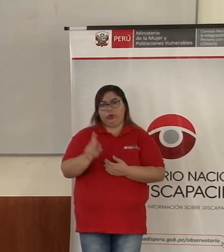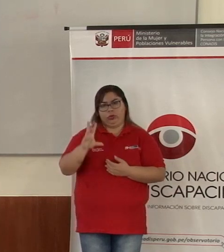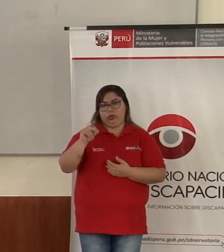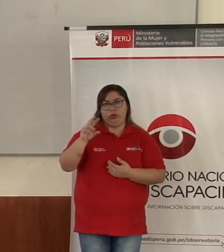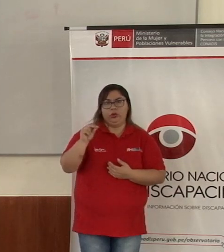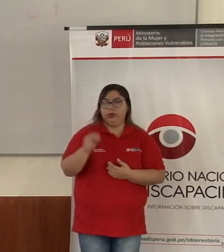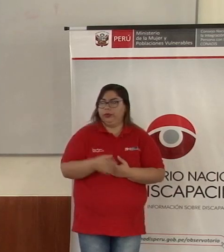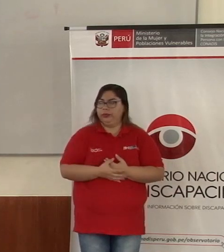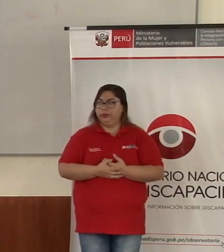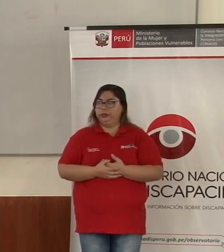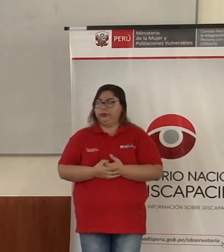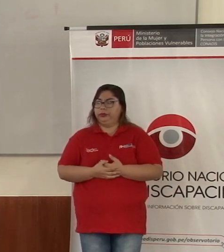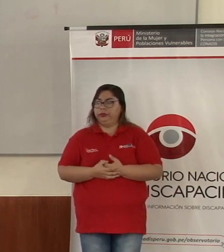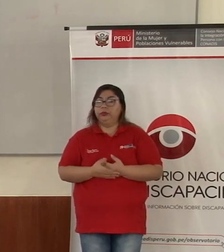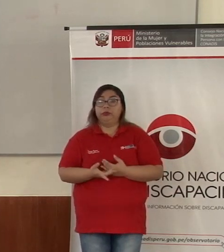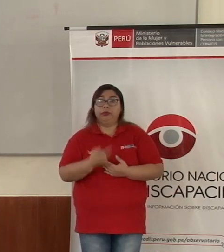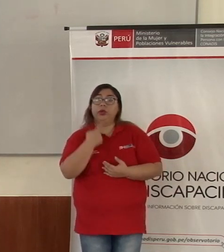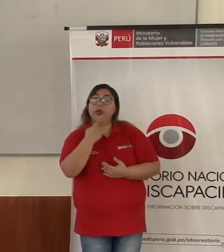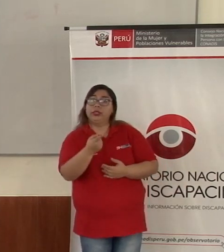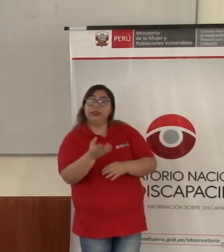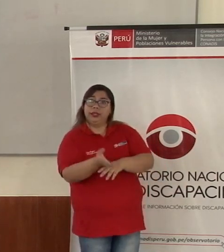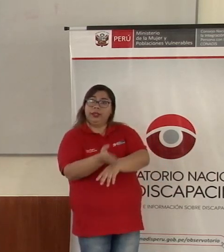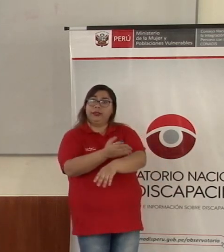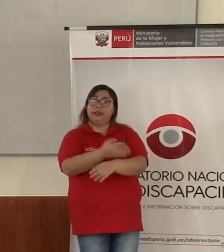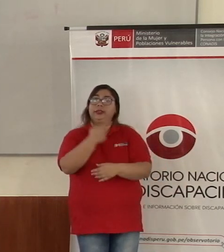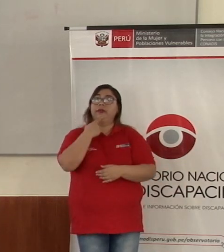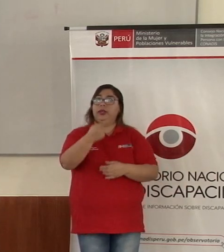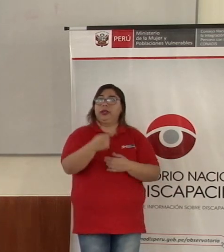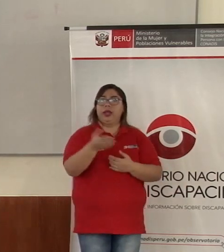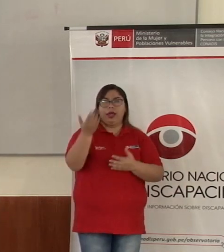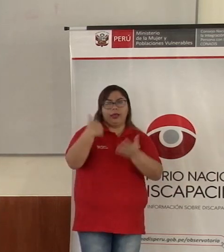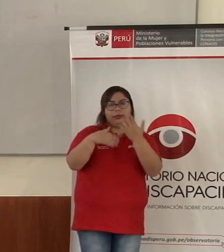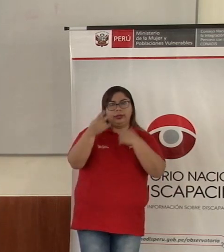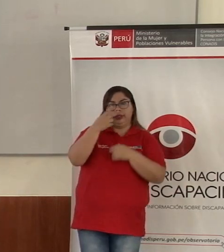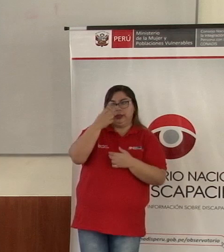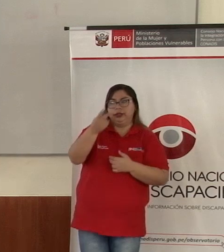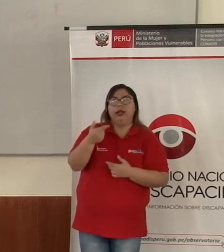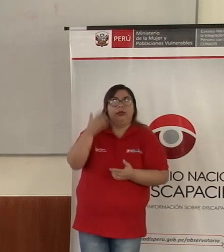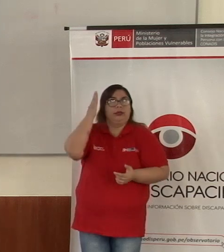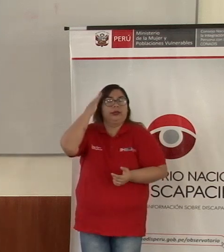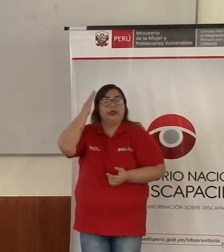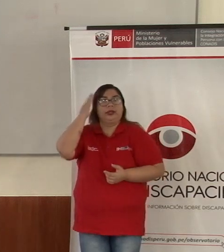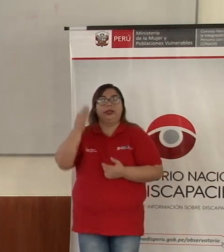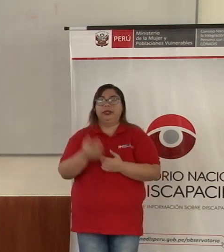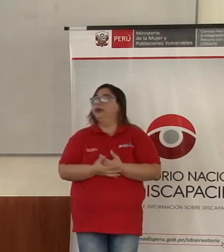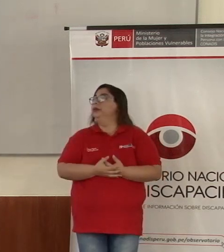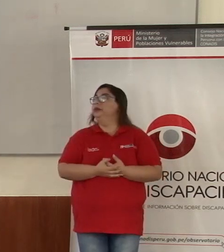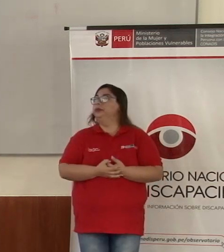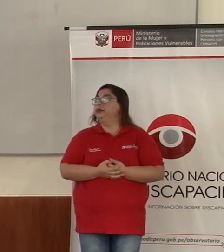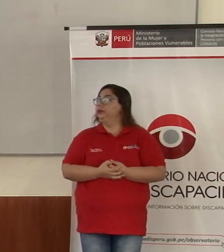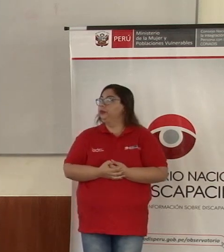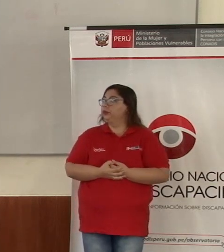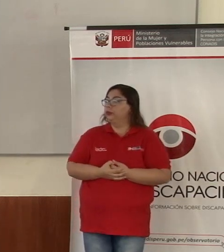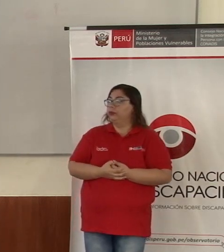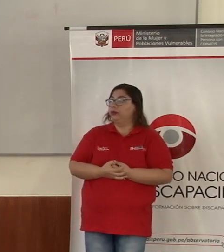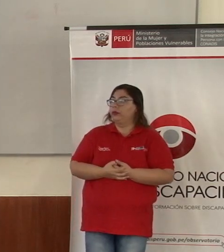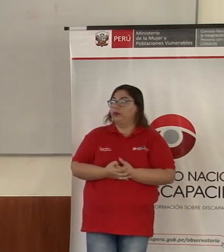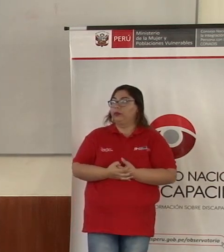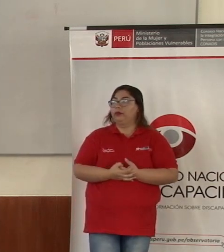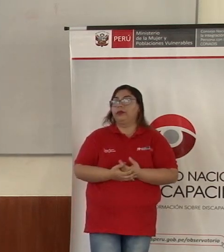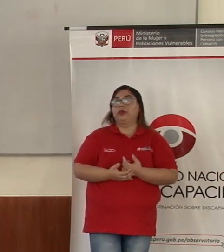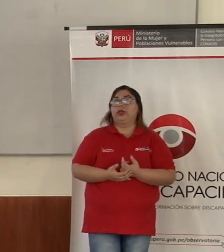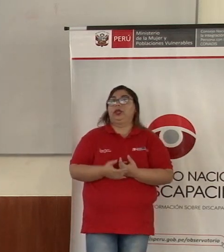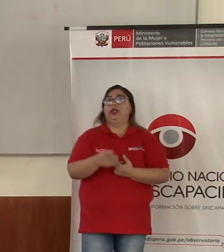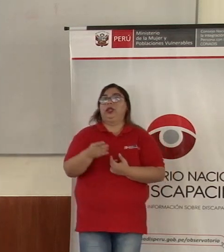No. Pero así lo habíamos planteado, así lo veíamos y así lo entendíamos. Y en la